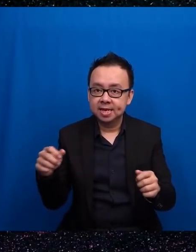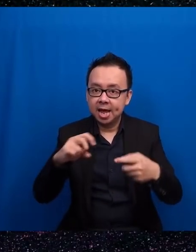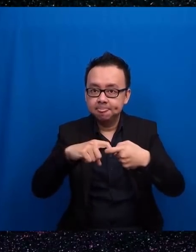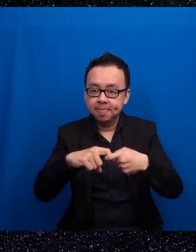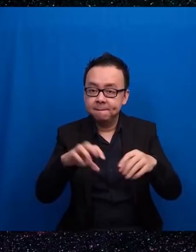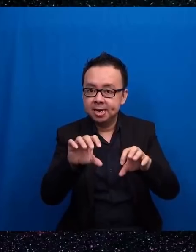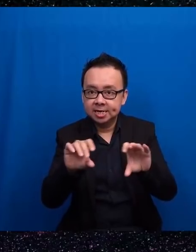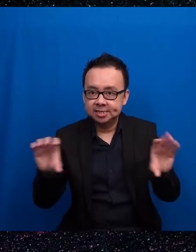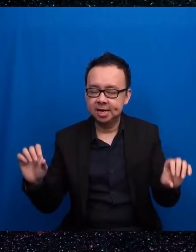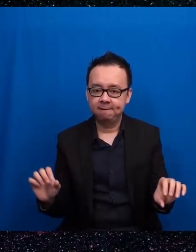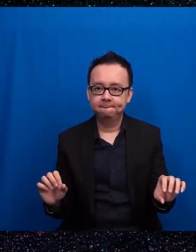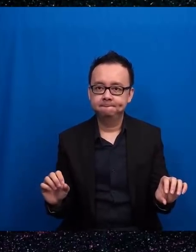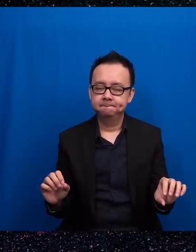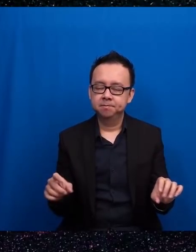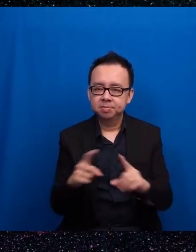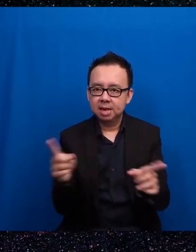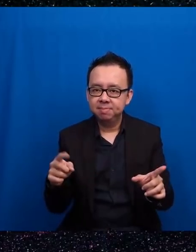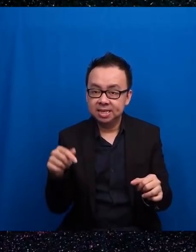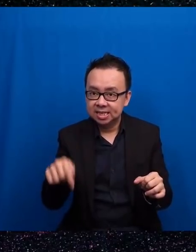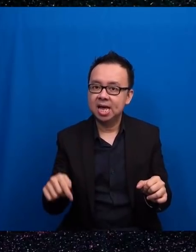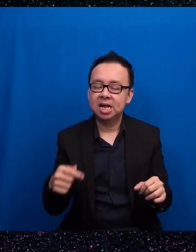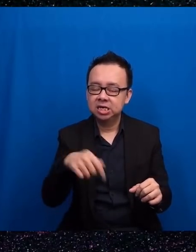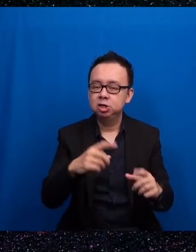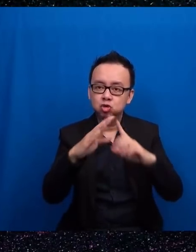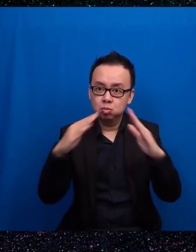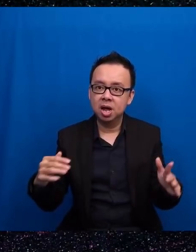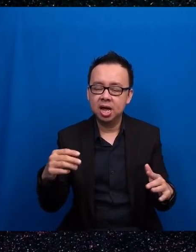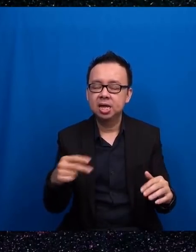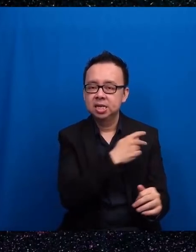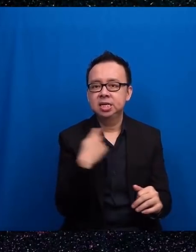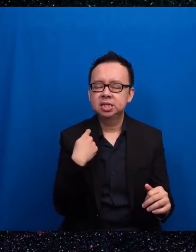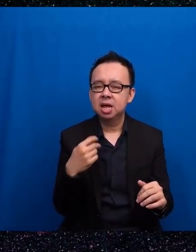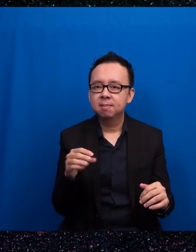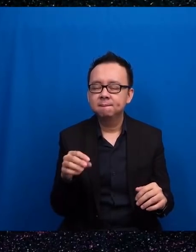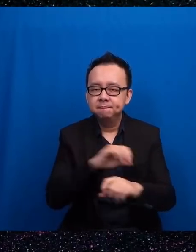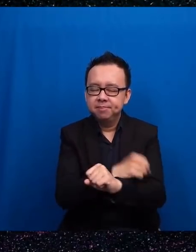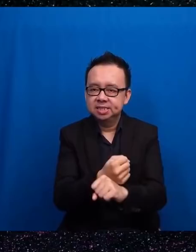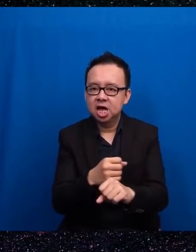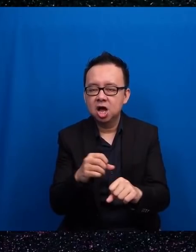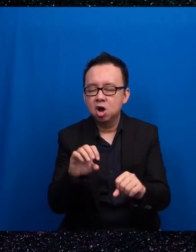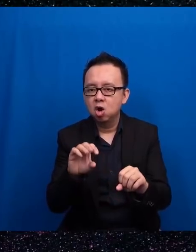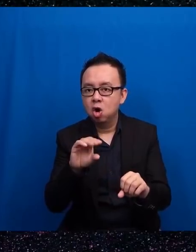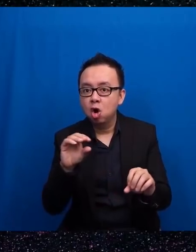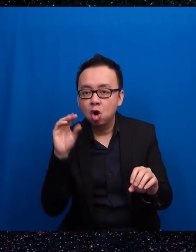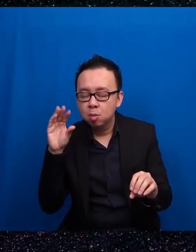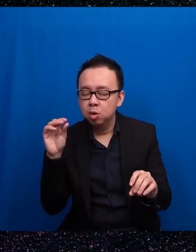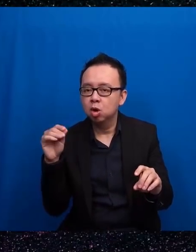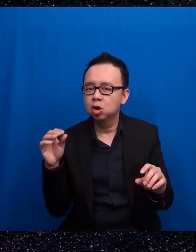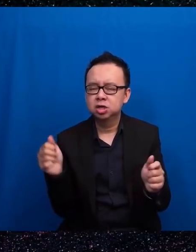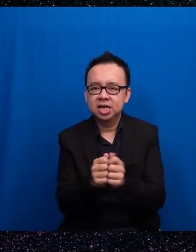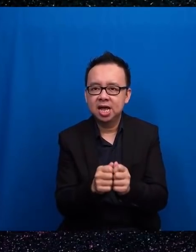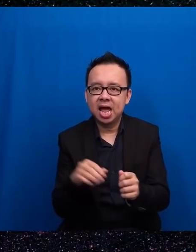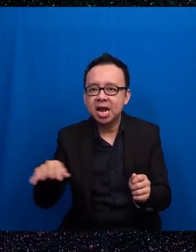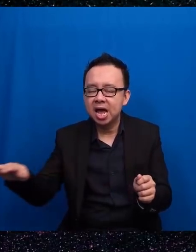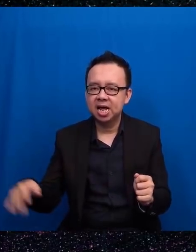melayani anak bahasa kasih kadang-kadang kalau anak di usia tertentu mereka mau tanya, mereka mau tahu dunia papanya. Celaka kalau mereka sudah gak berselera untuk tahu apa-apa